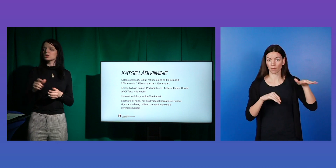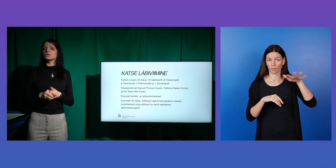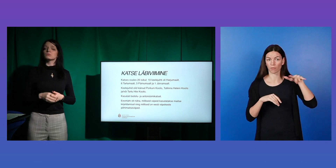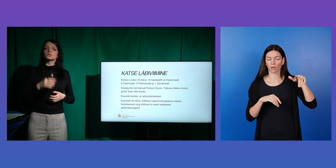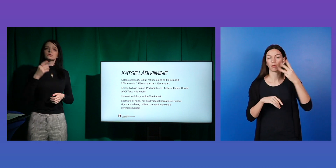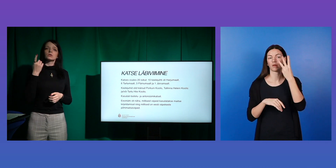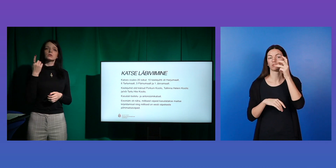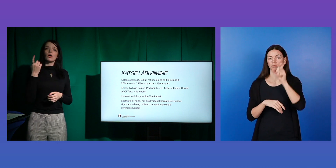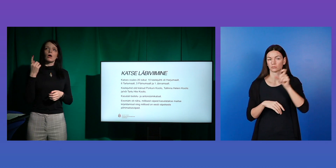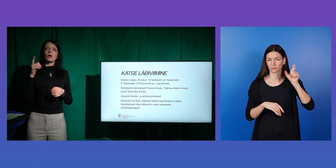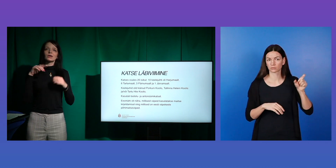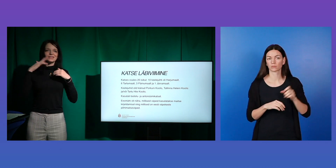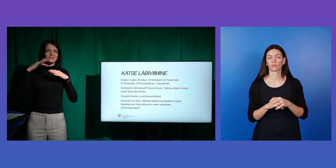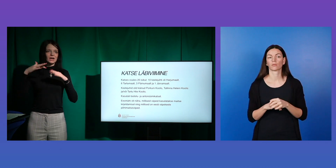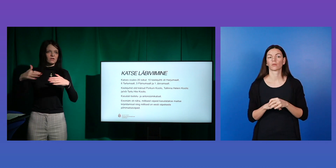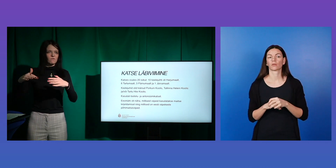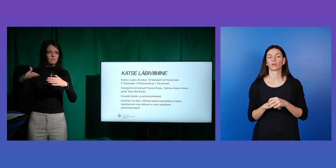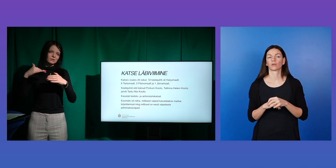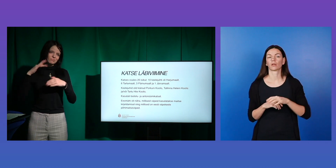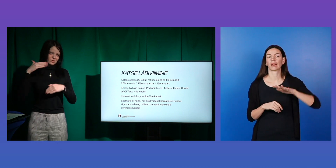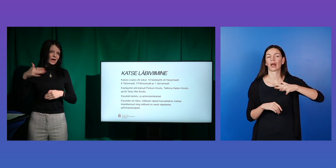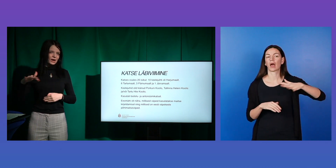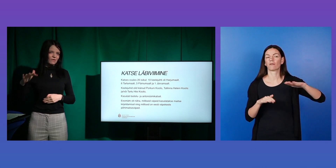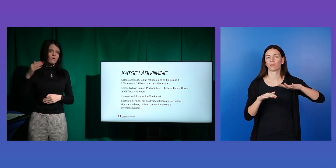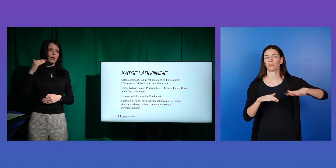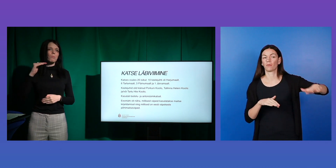Pärnumaalt 3 ja